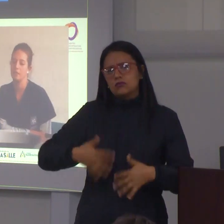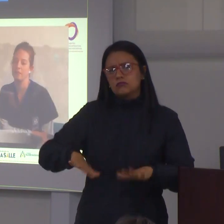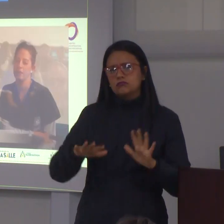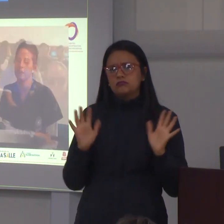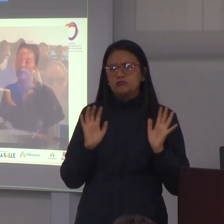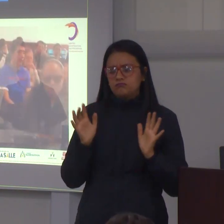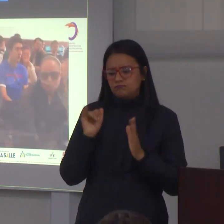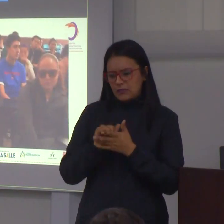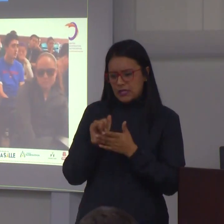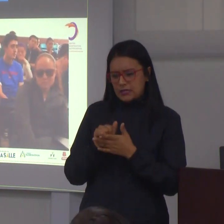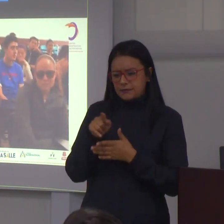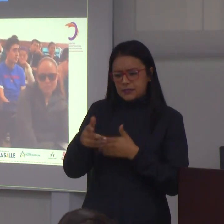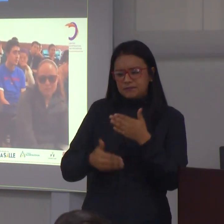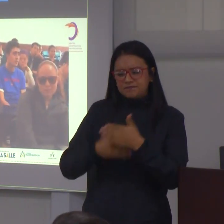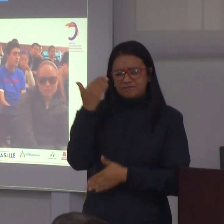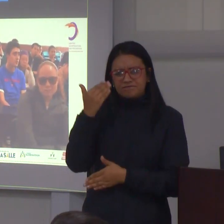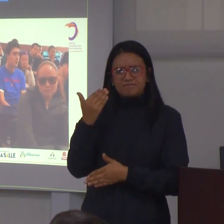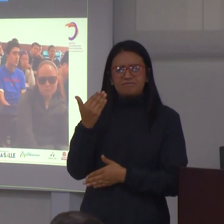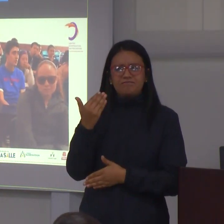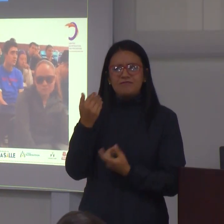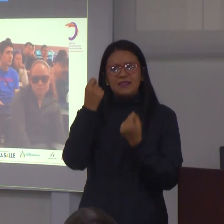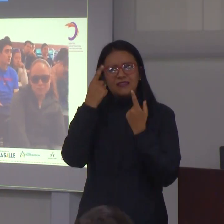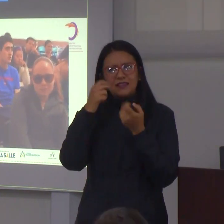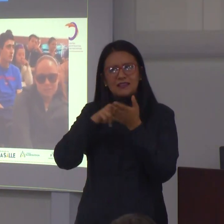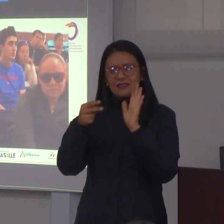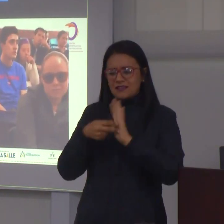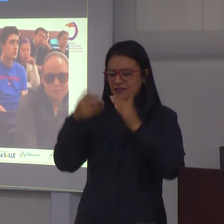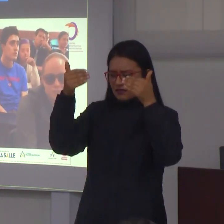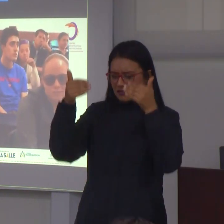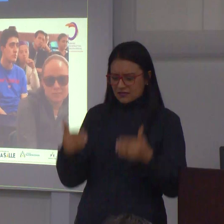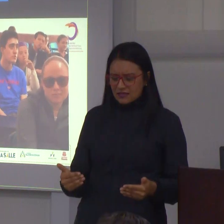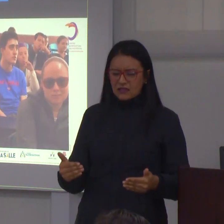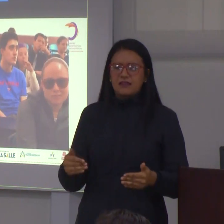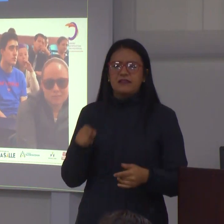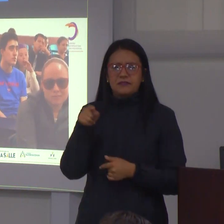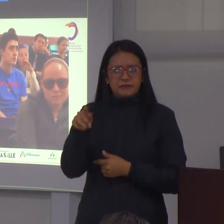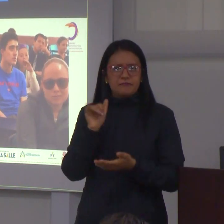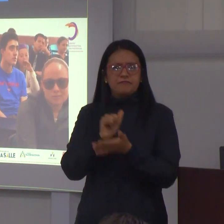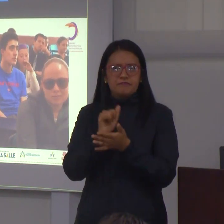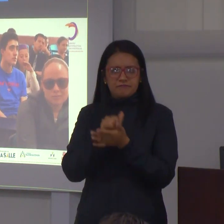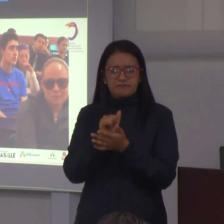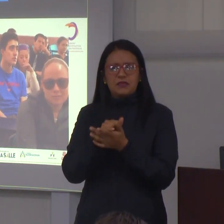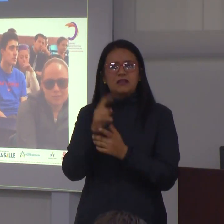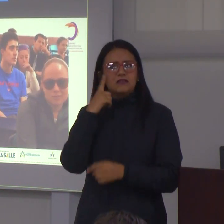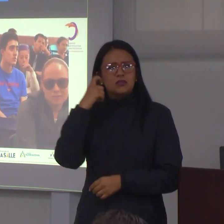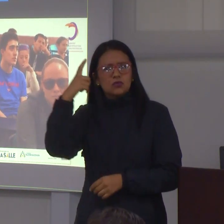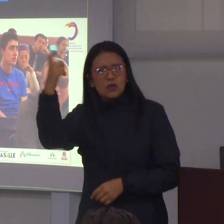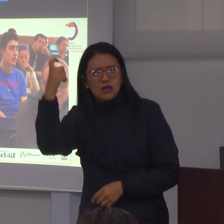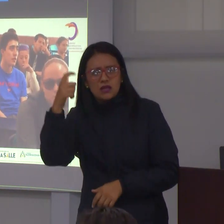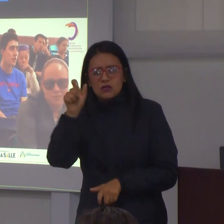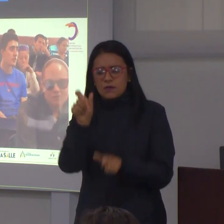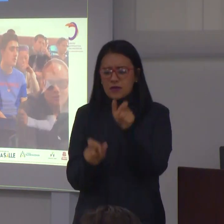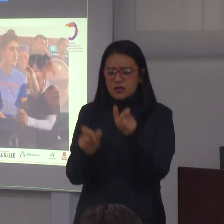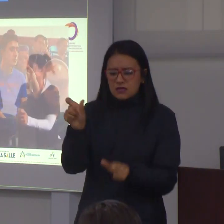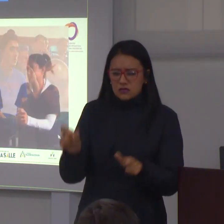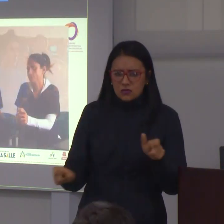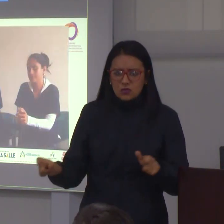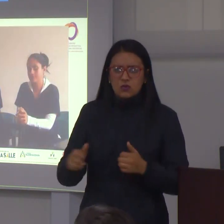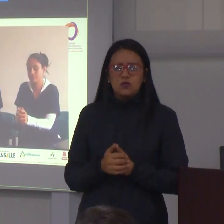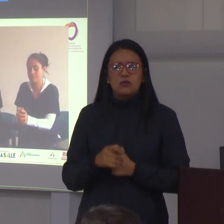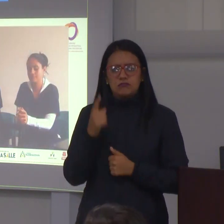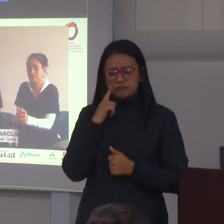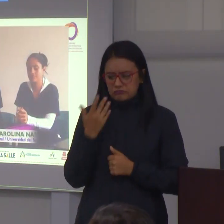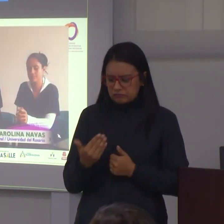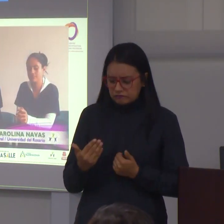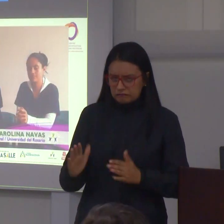de empezar a construir la discapacidad desde la perspectiva de los sueños de las personas. Es para su